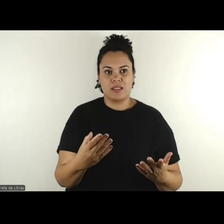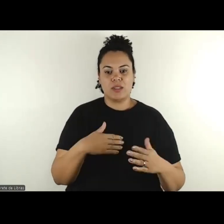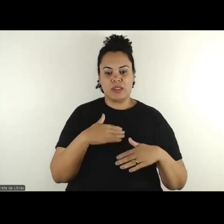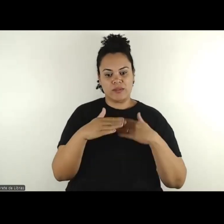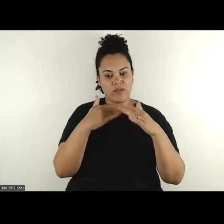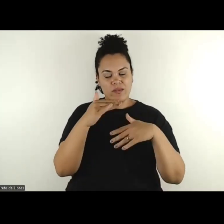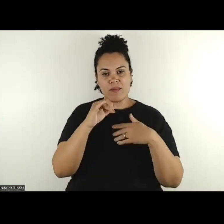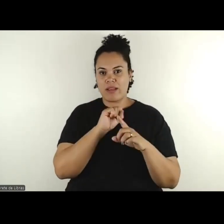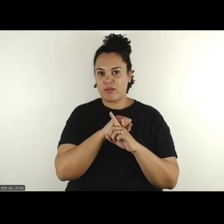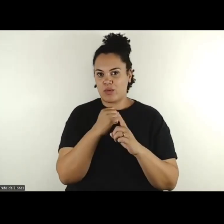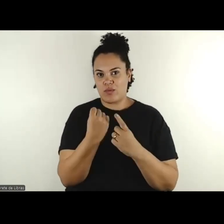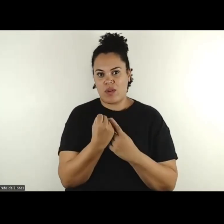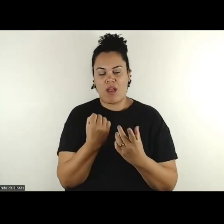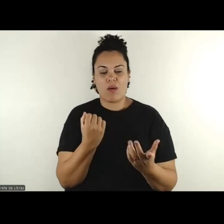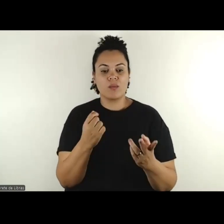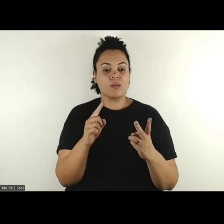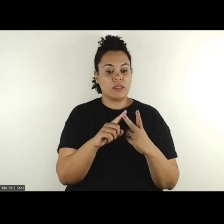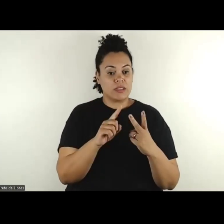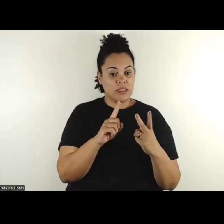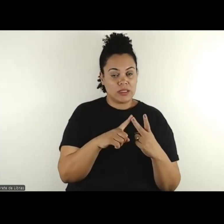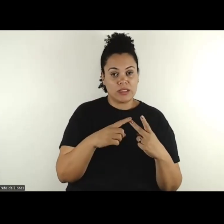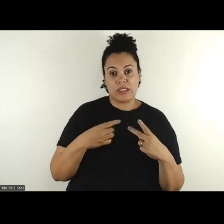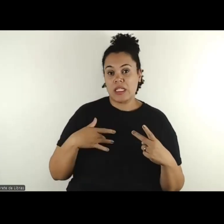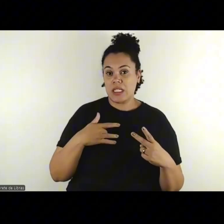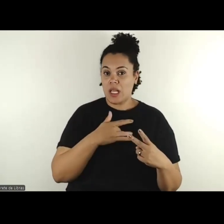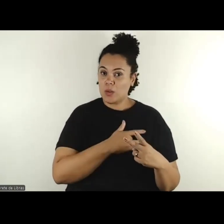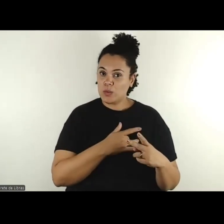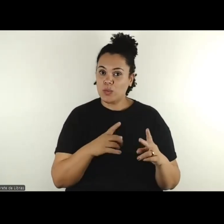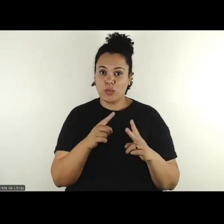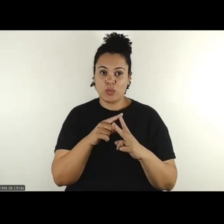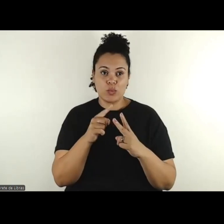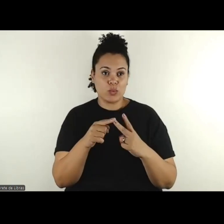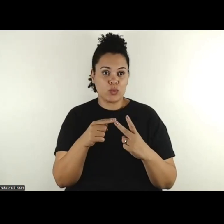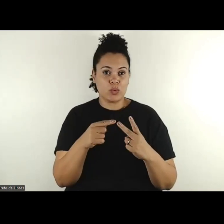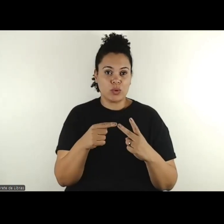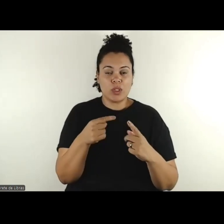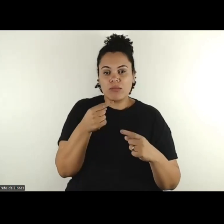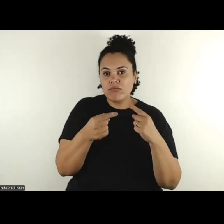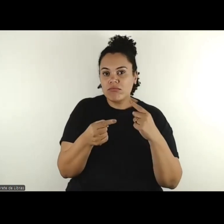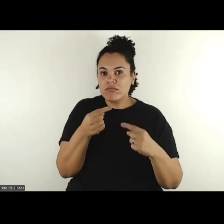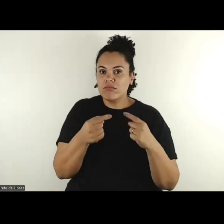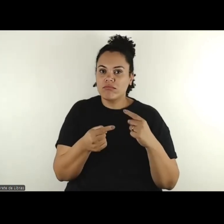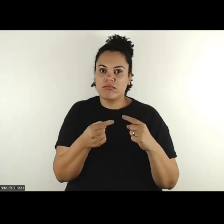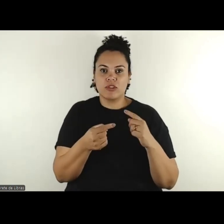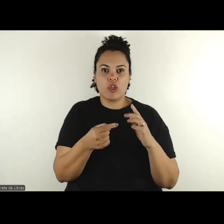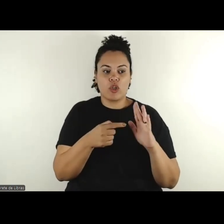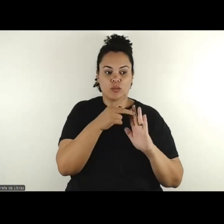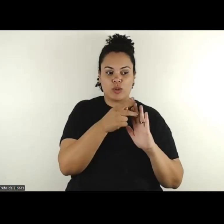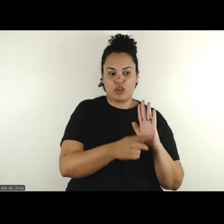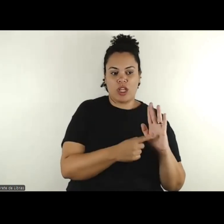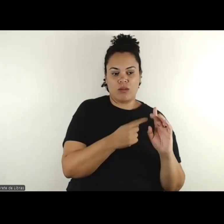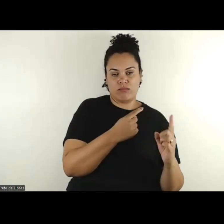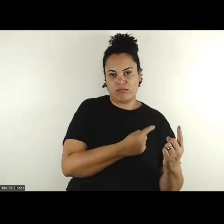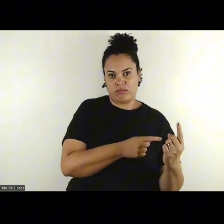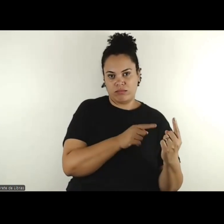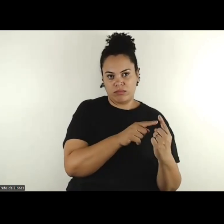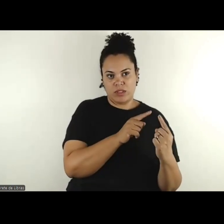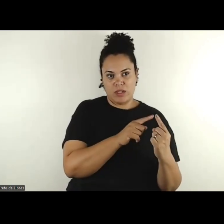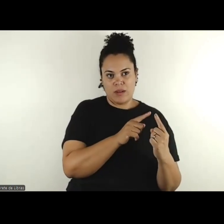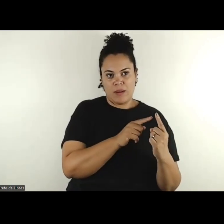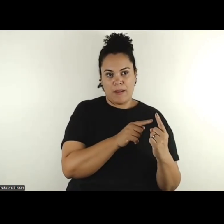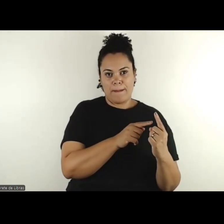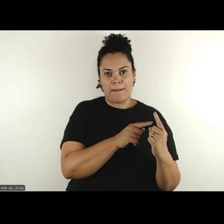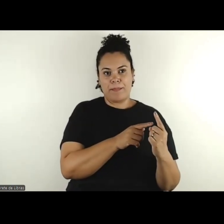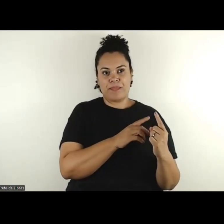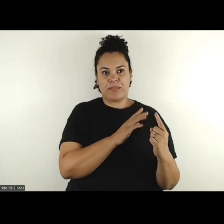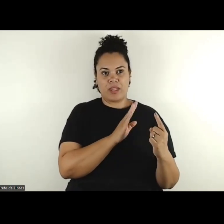Social, e no Ministério da Saúde, a disputa entre esses dois projetos, né? O projeto A Bravo já trazia